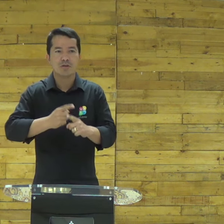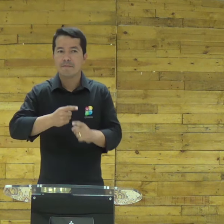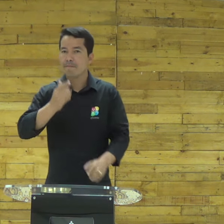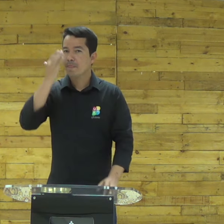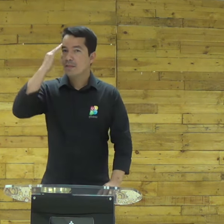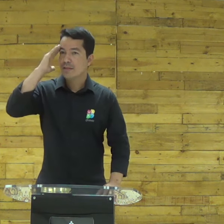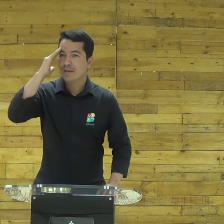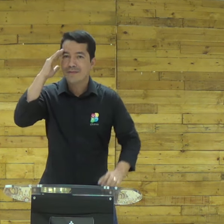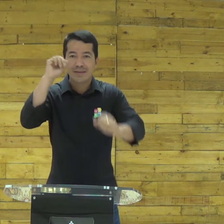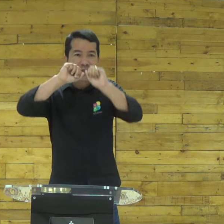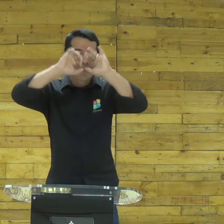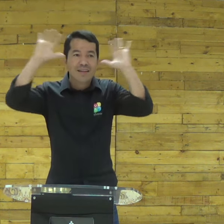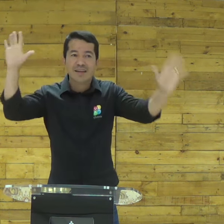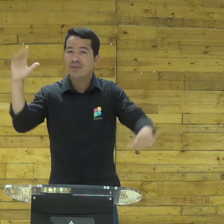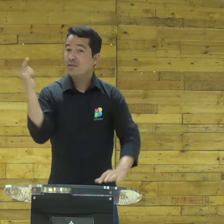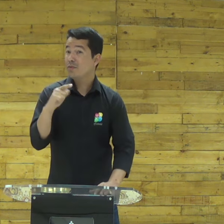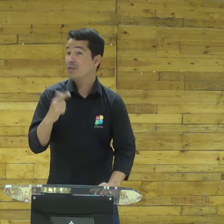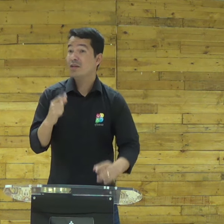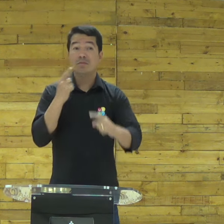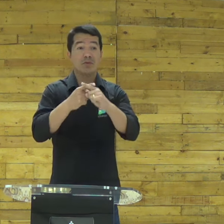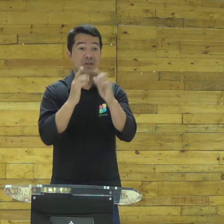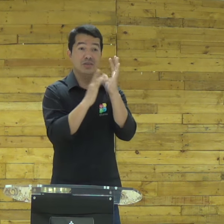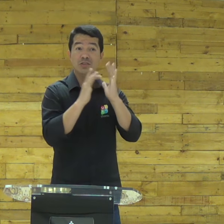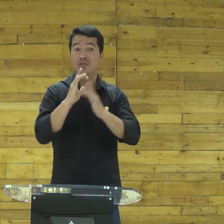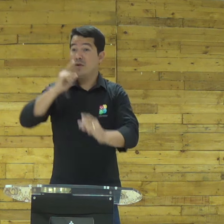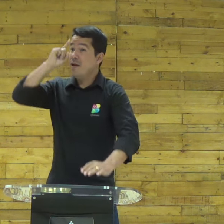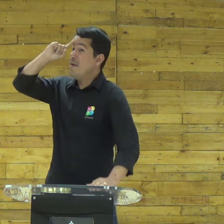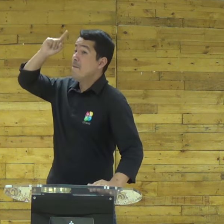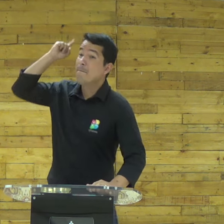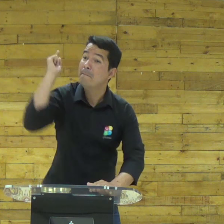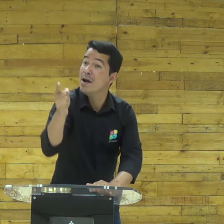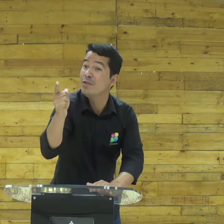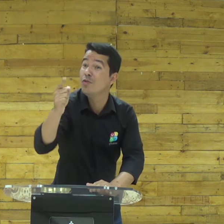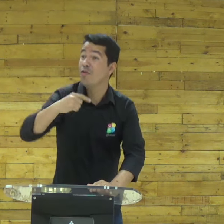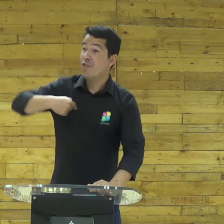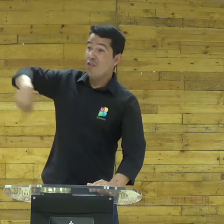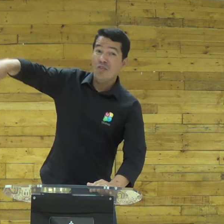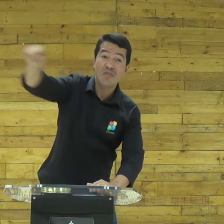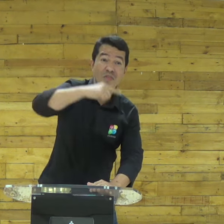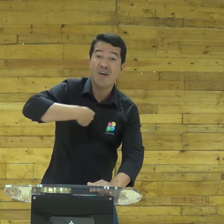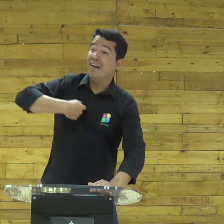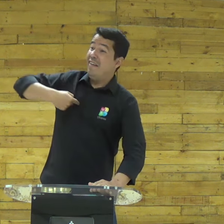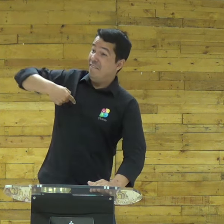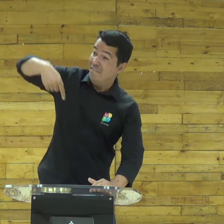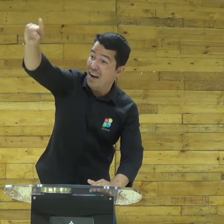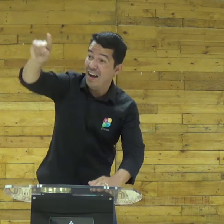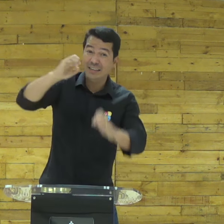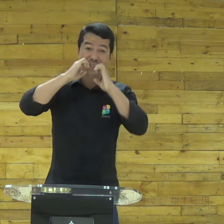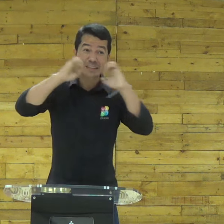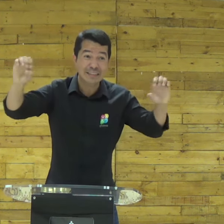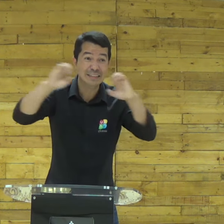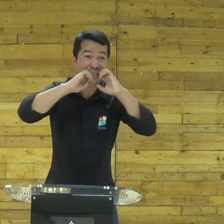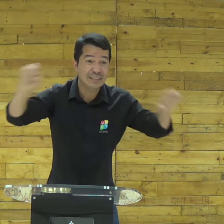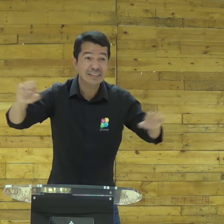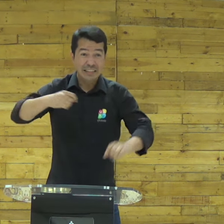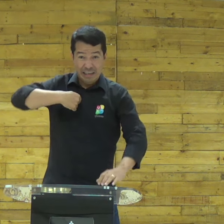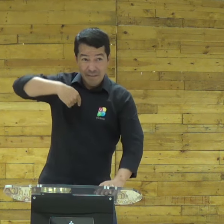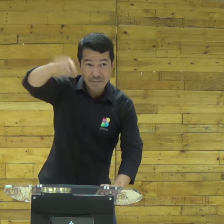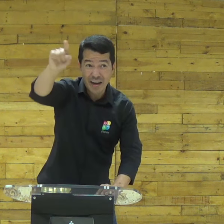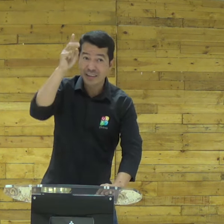verdade porque se você entende claramente que Jesus mandou nós irmos e